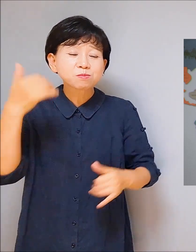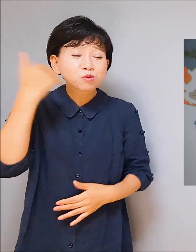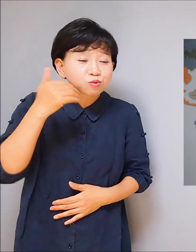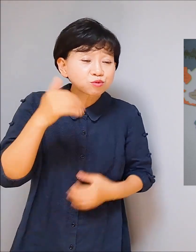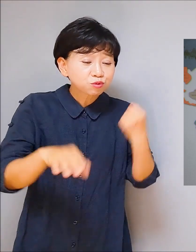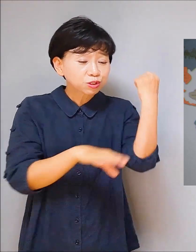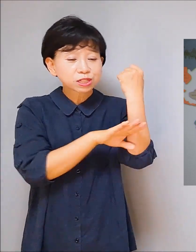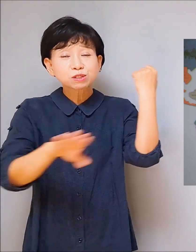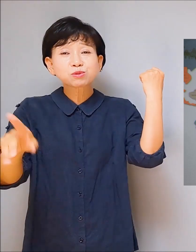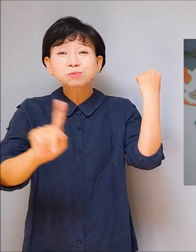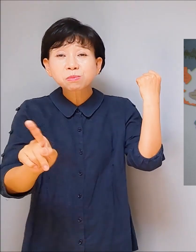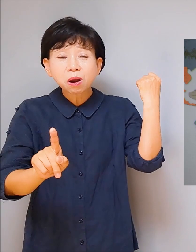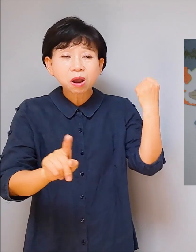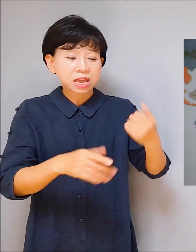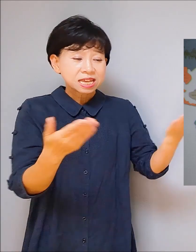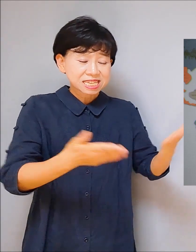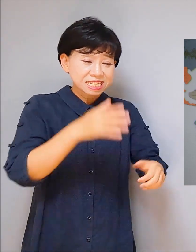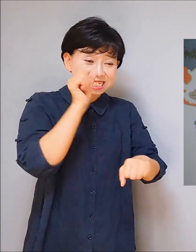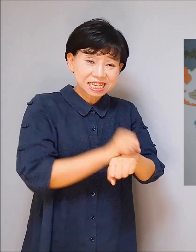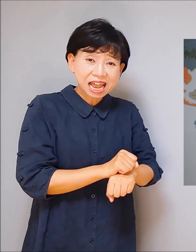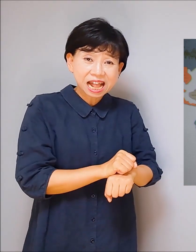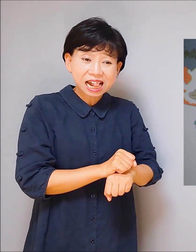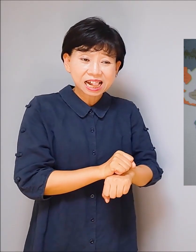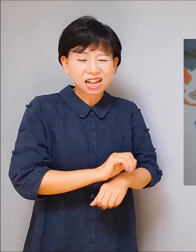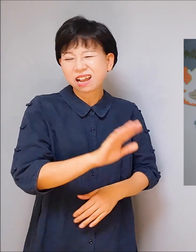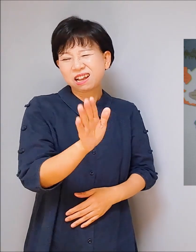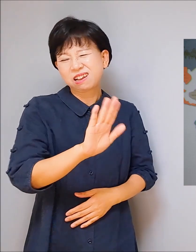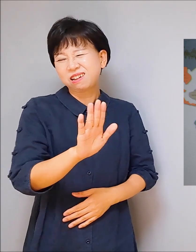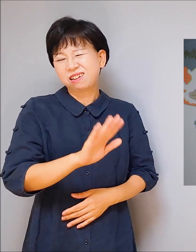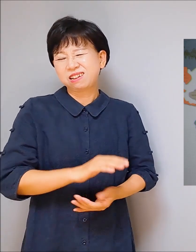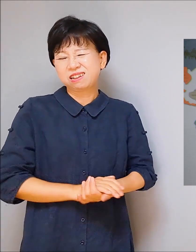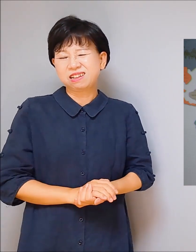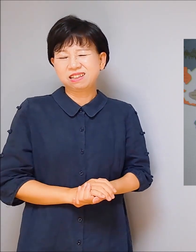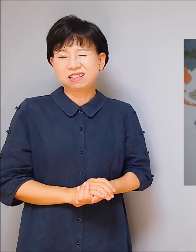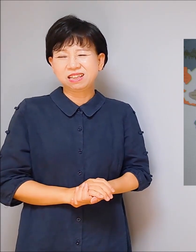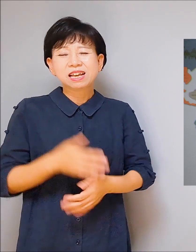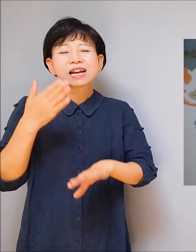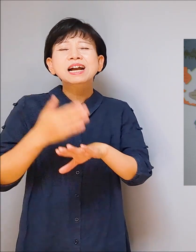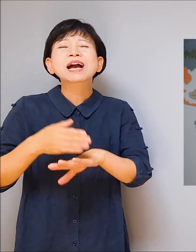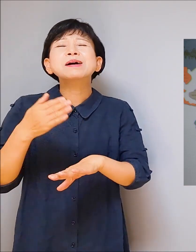기준은 누가 어떤 일에게까지 감사할 수 있느냐인 겁니다.